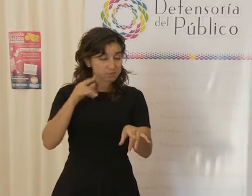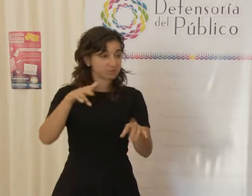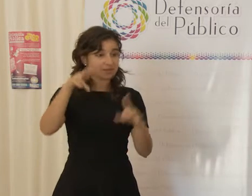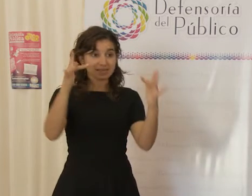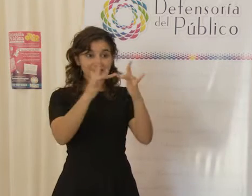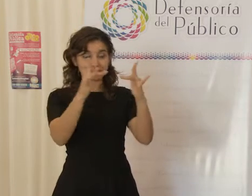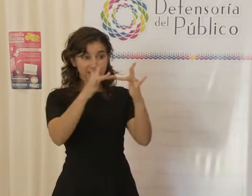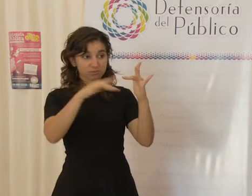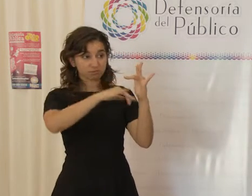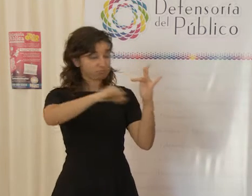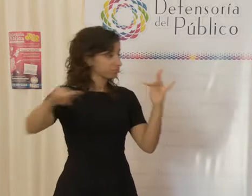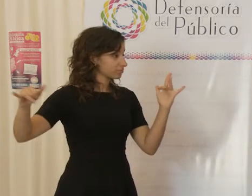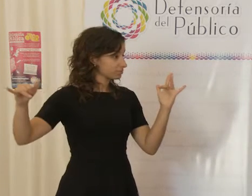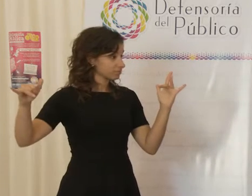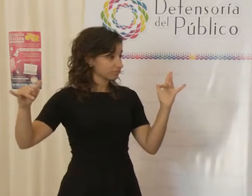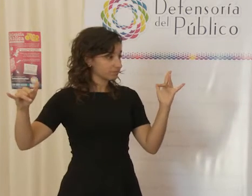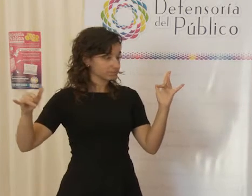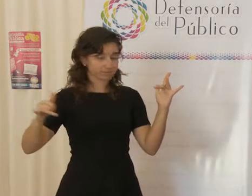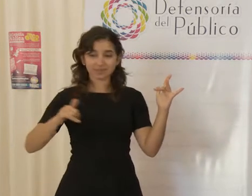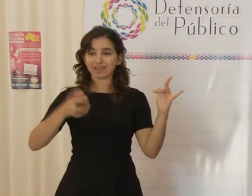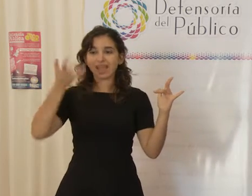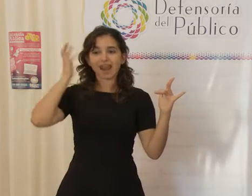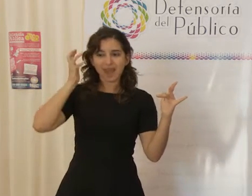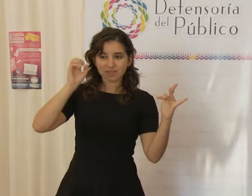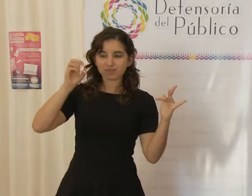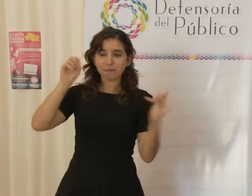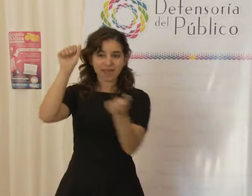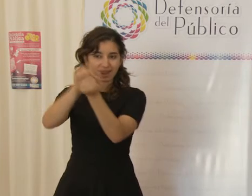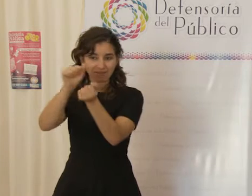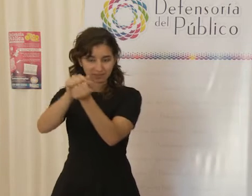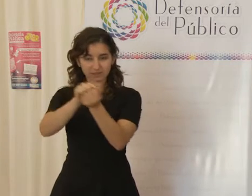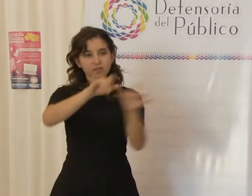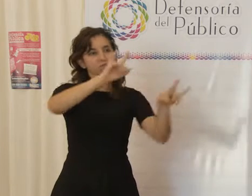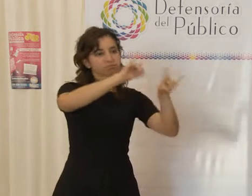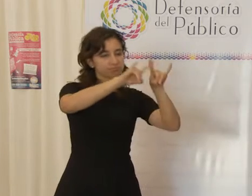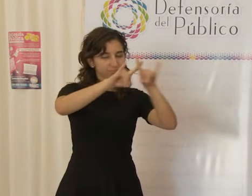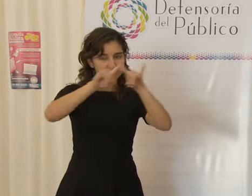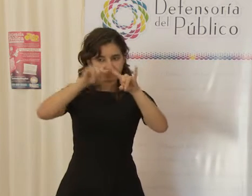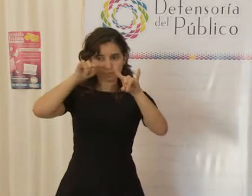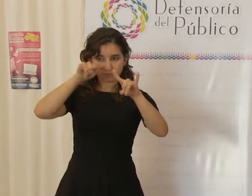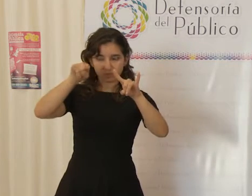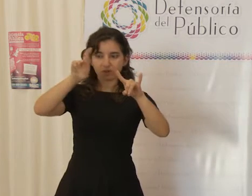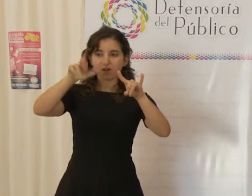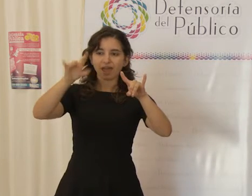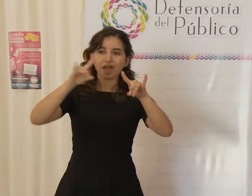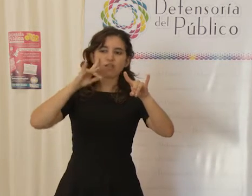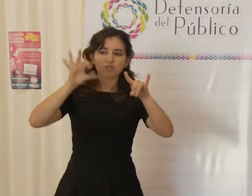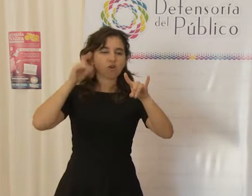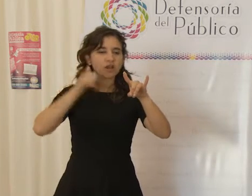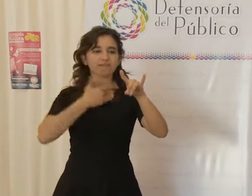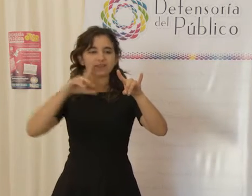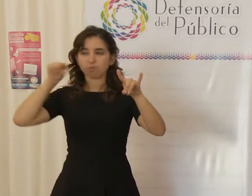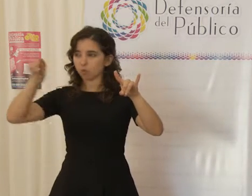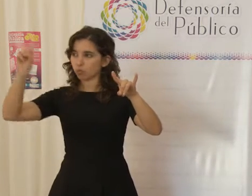la radio la radiográfica que está en www.radiográfica punto